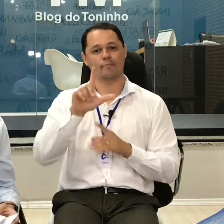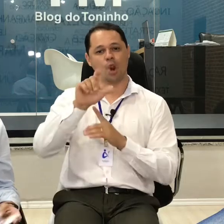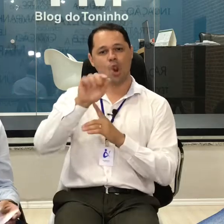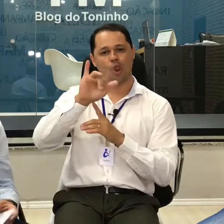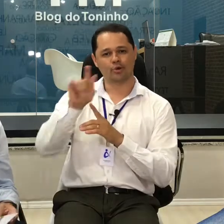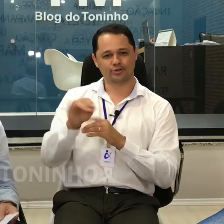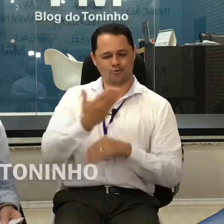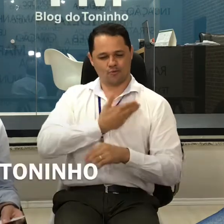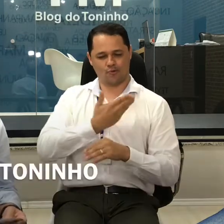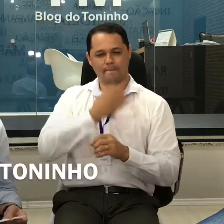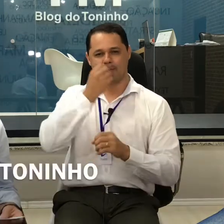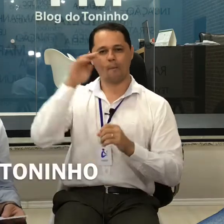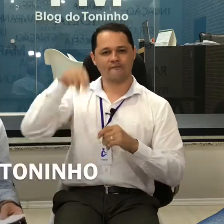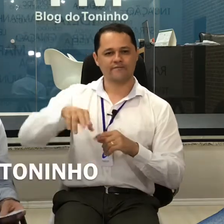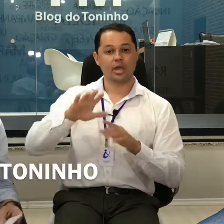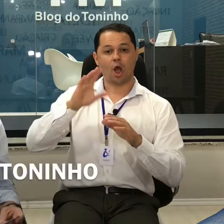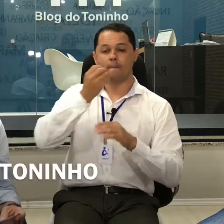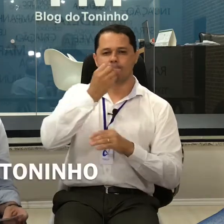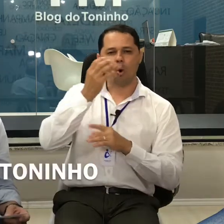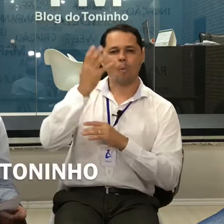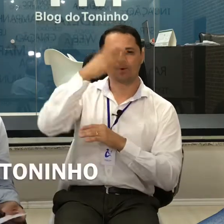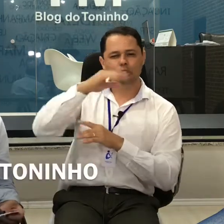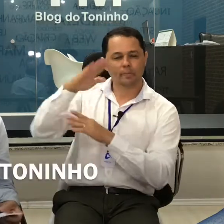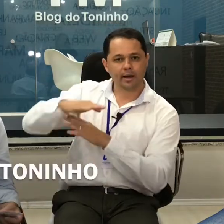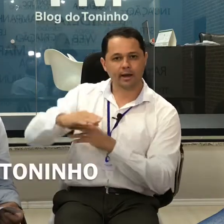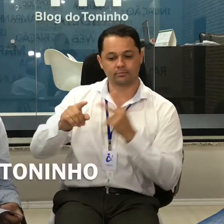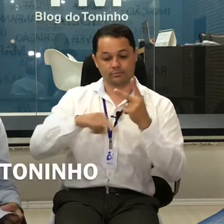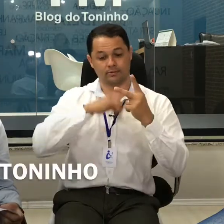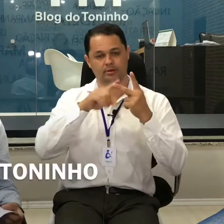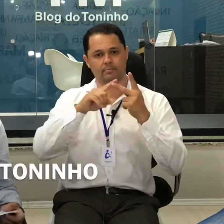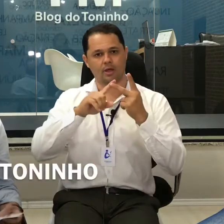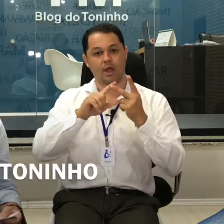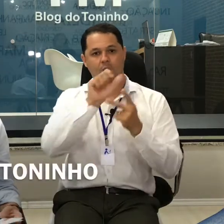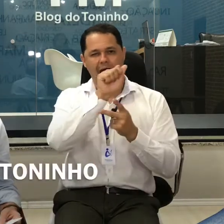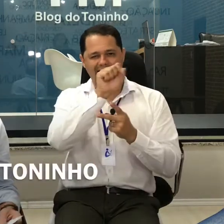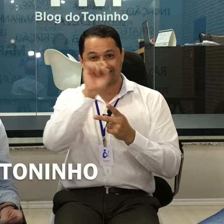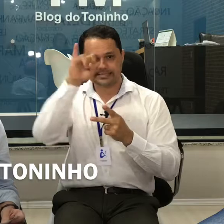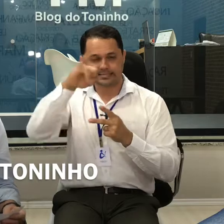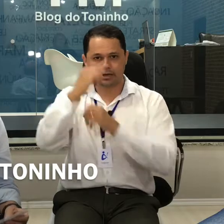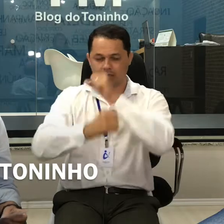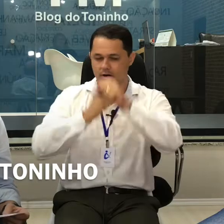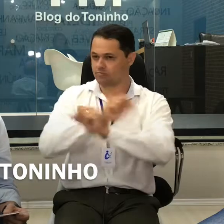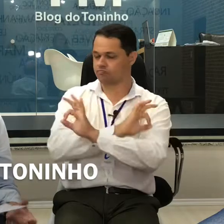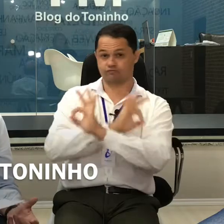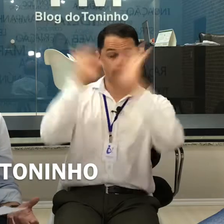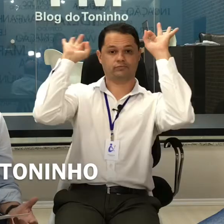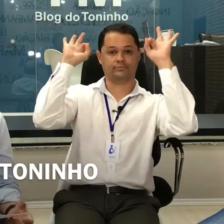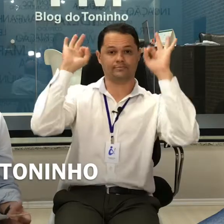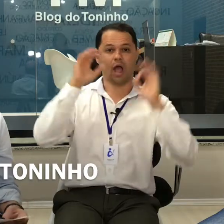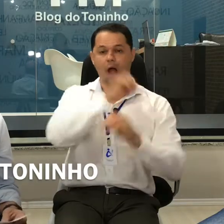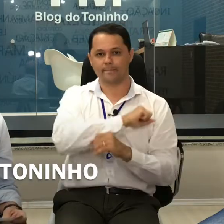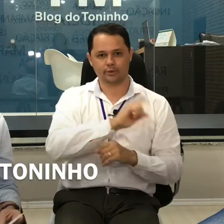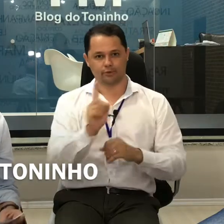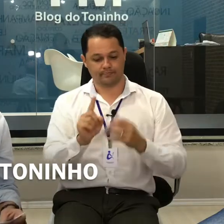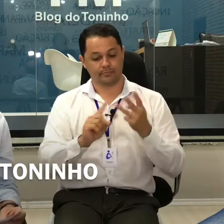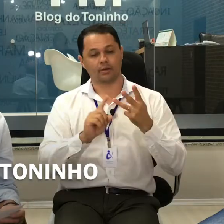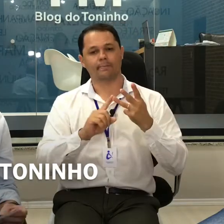onde tudo é bom, bonito e barato de verdade. Também assim, internet em ultra velocidade e Anhanguera.